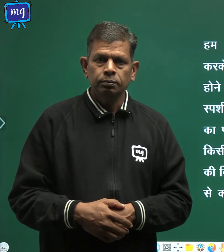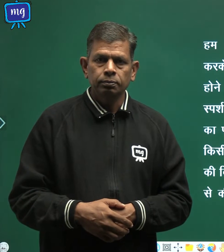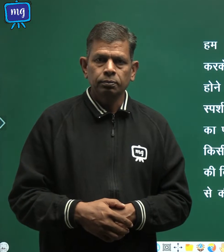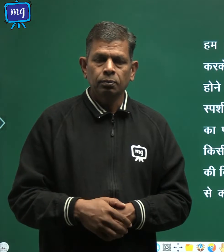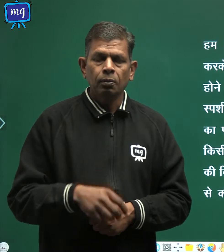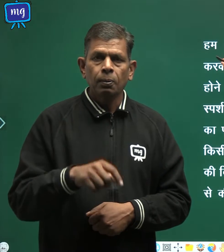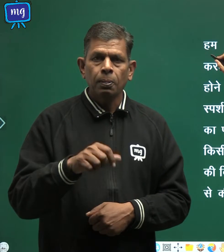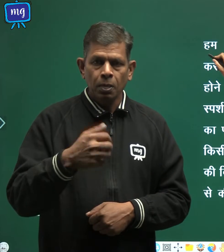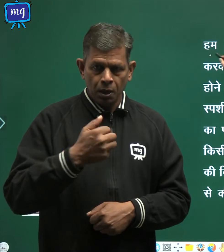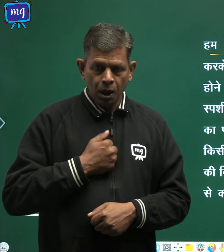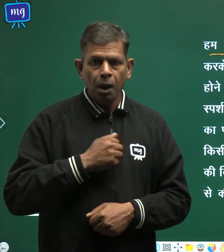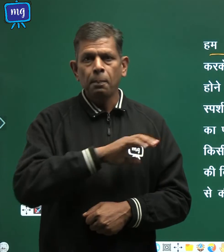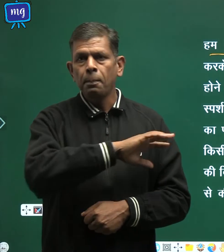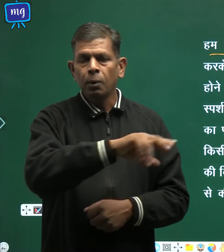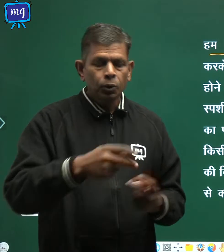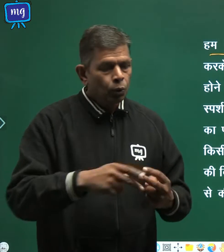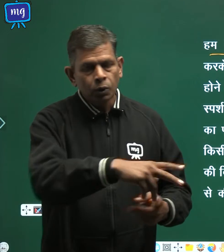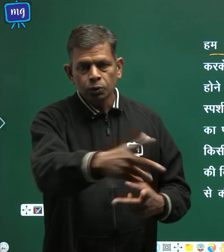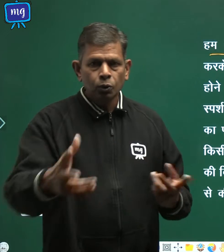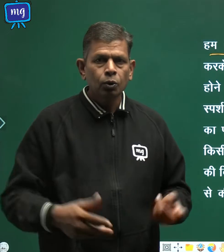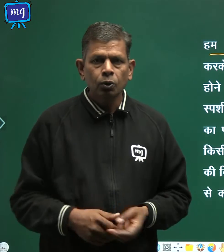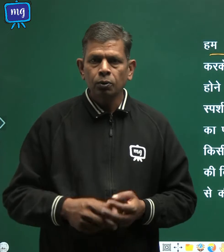हम वस्तुओं को प्राय